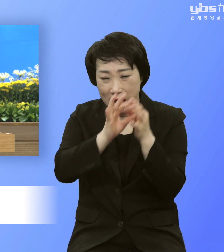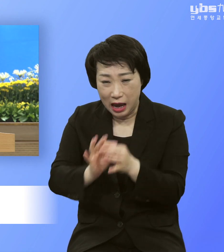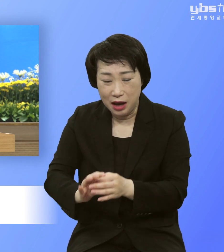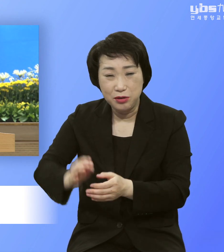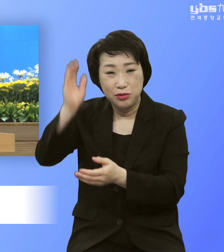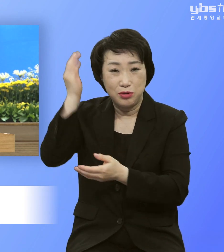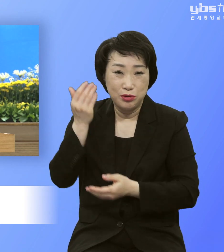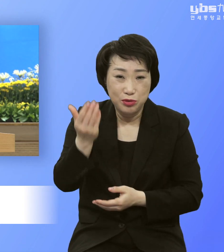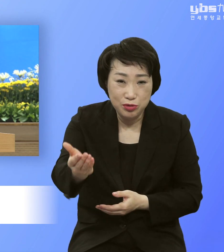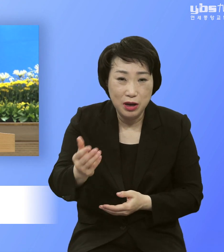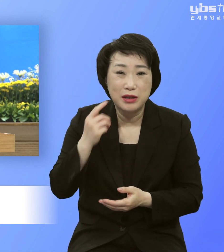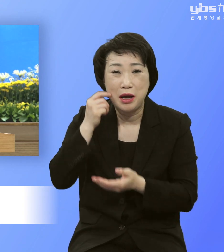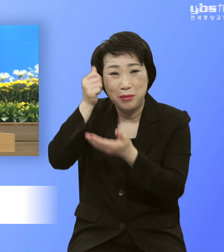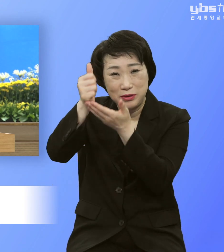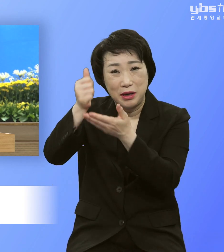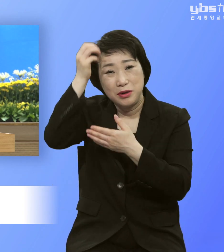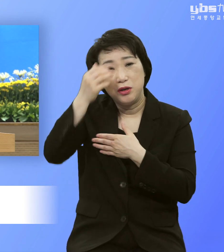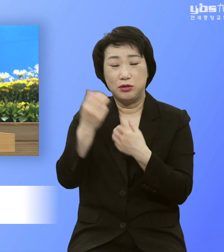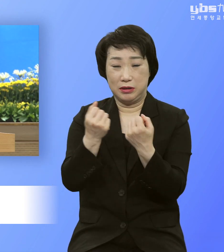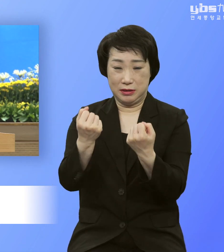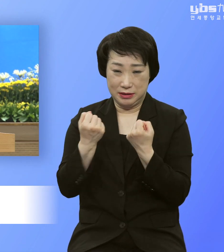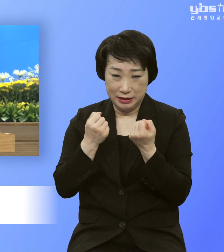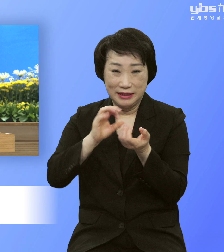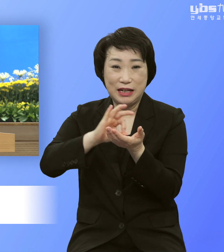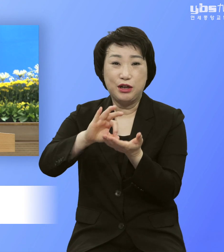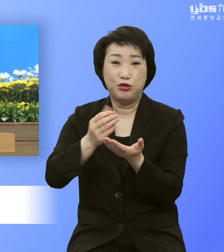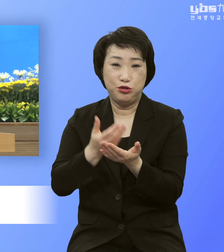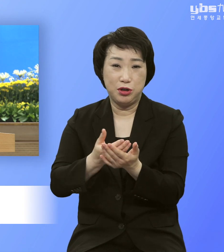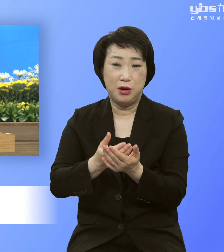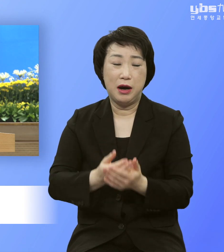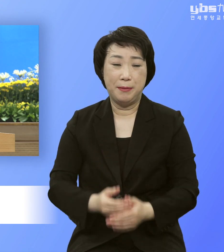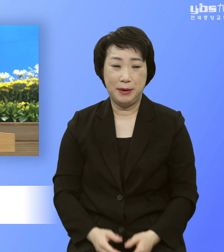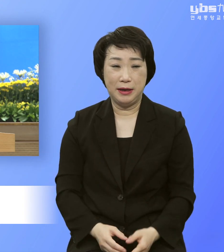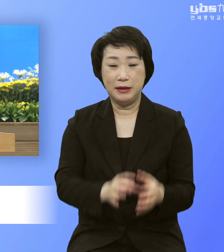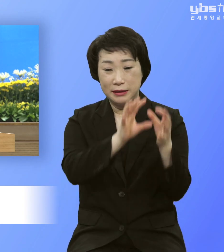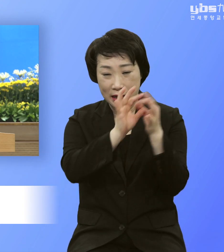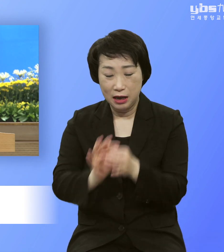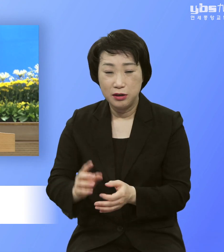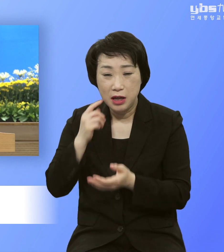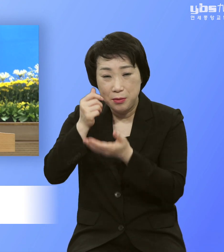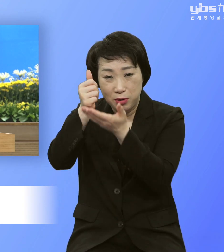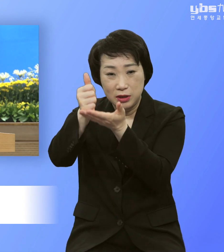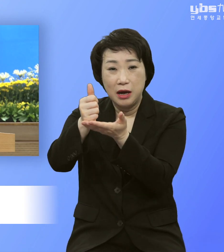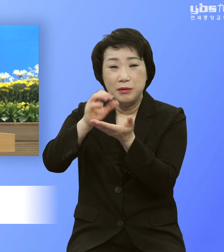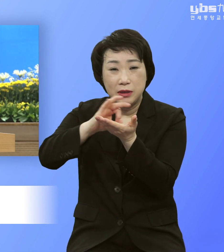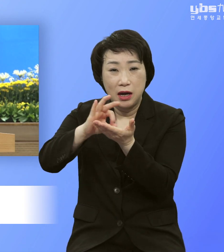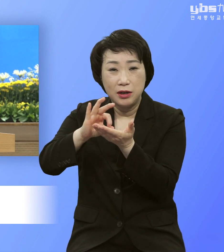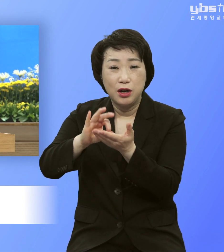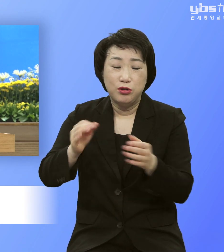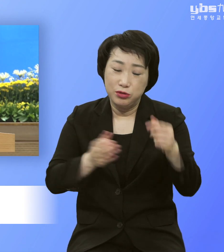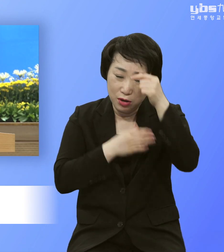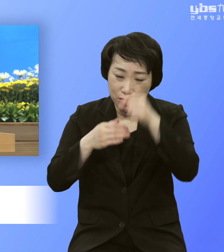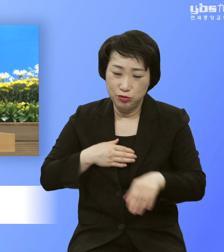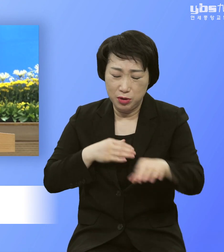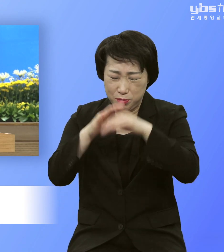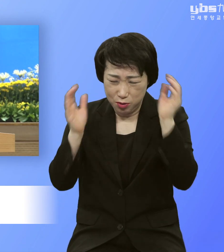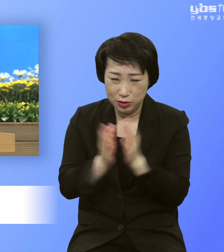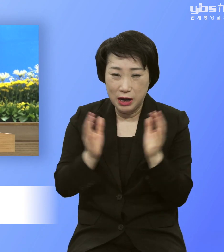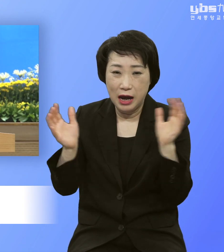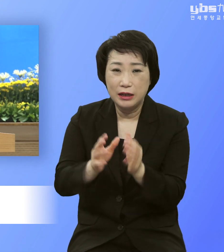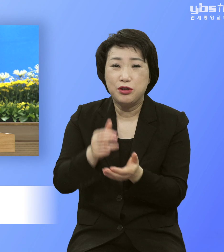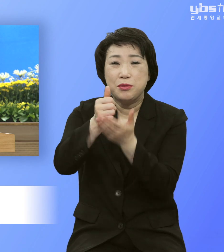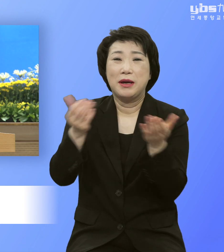끊임없이 공급할 수 있도록 주의 사자 일간을 강건하게 사용하여 주시옵소서. 계속된 주의 사자를 통해 우리 모든 성도 함께 주님의